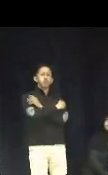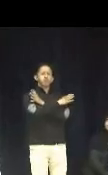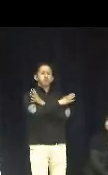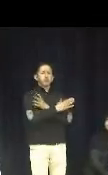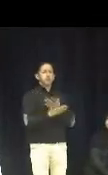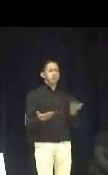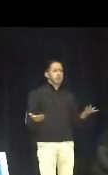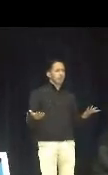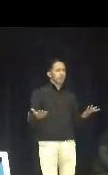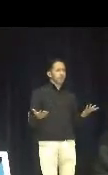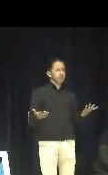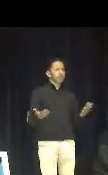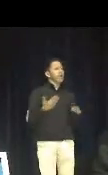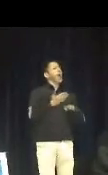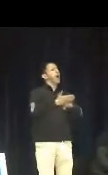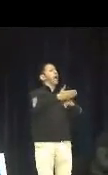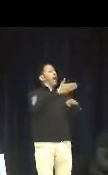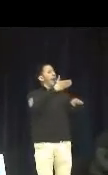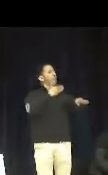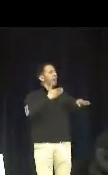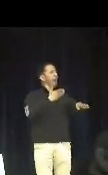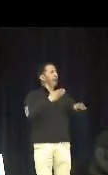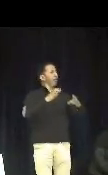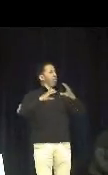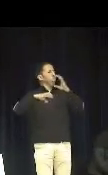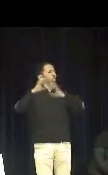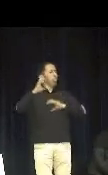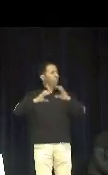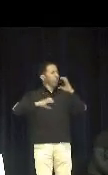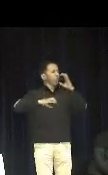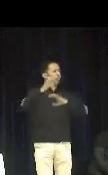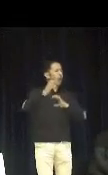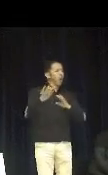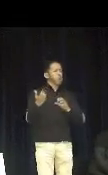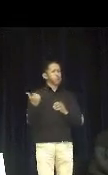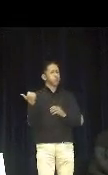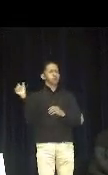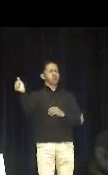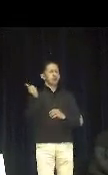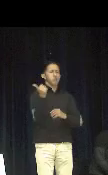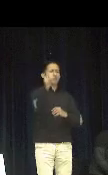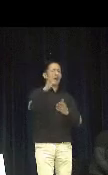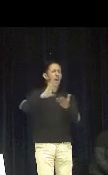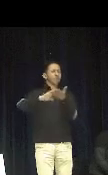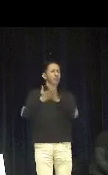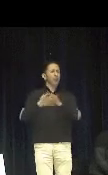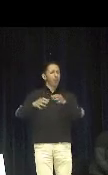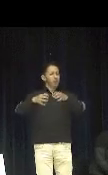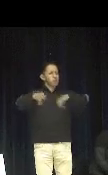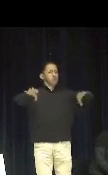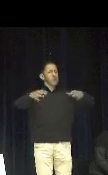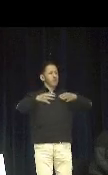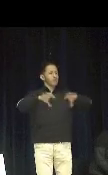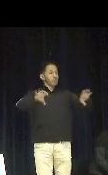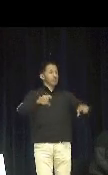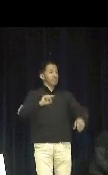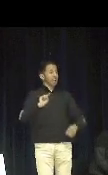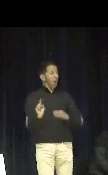غياب التفاهم والاتحاد والتواصل وحب